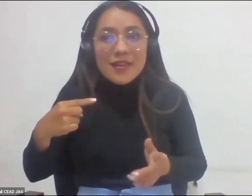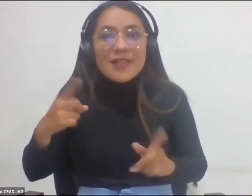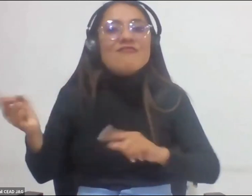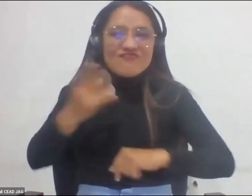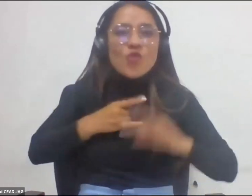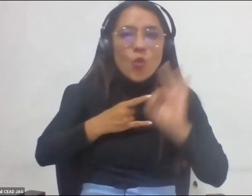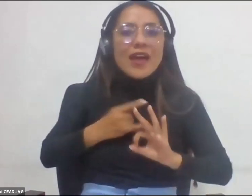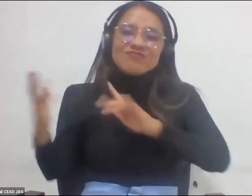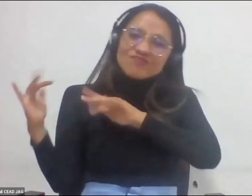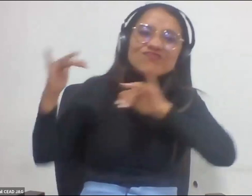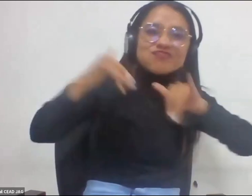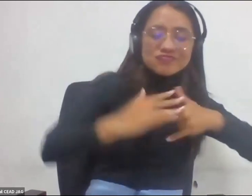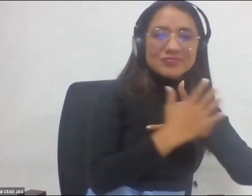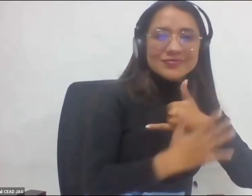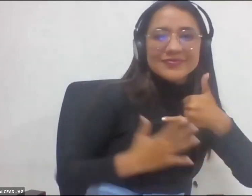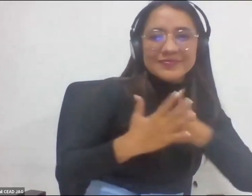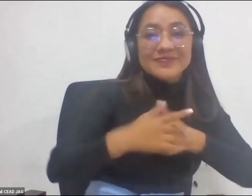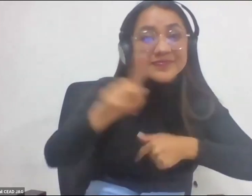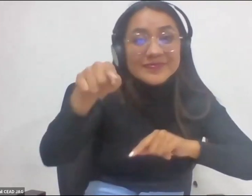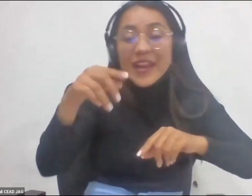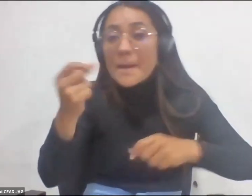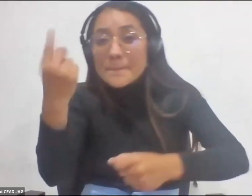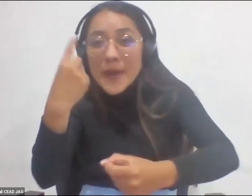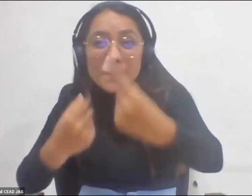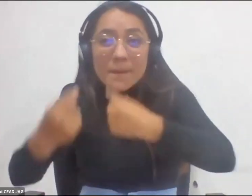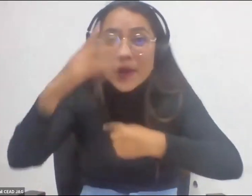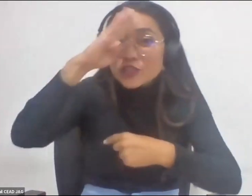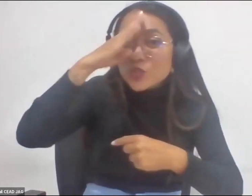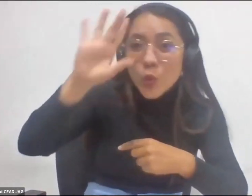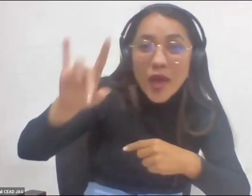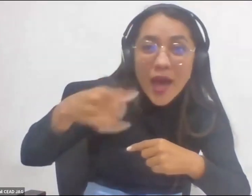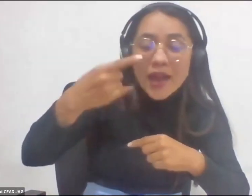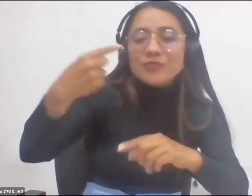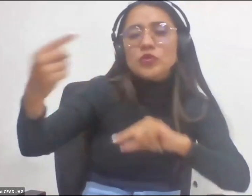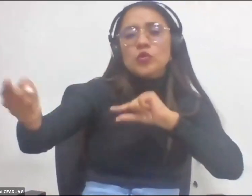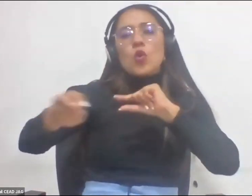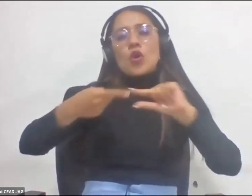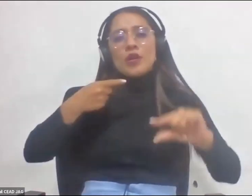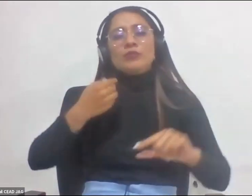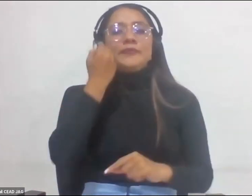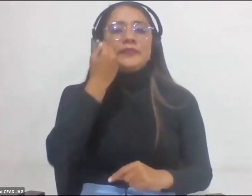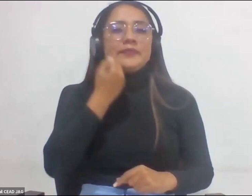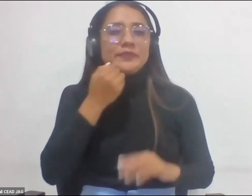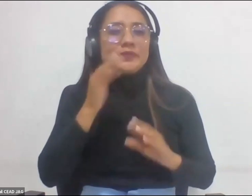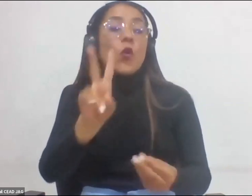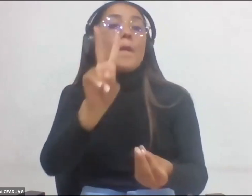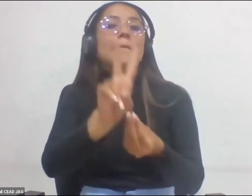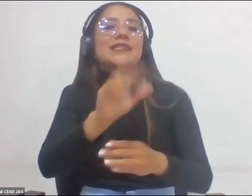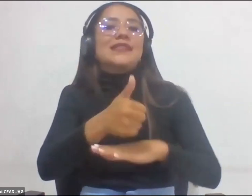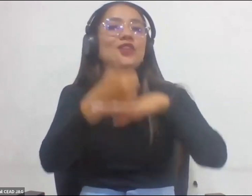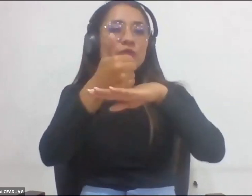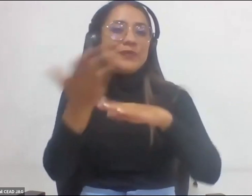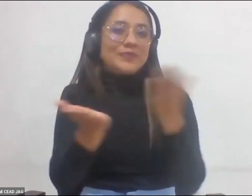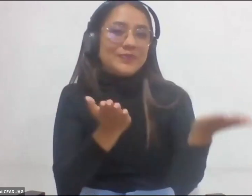sus inquietudes nos hagan llegar a través de correos enviados al correo electrónico justamente de la vicerrectoría